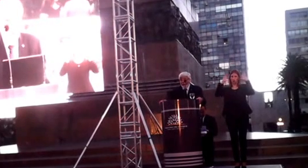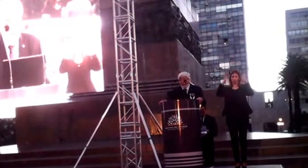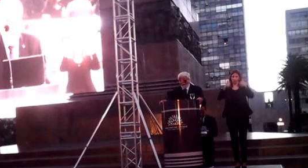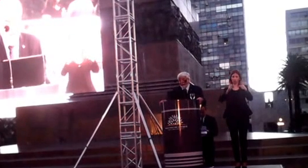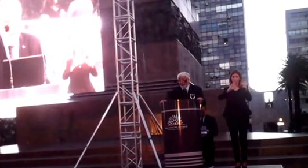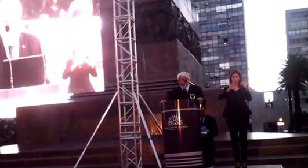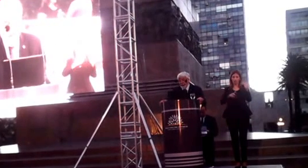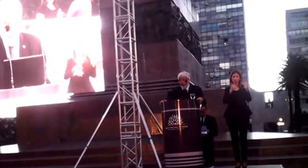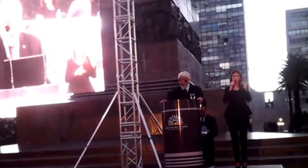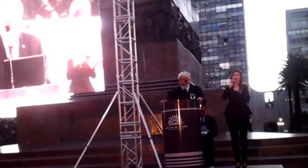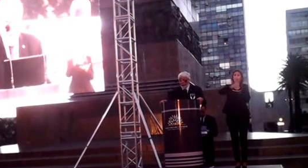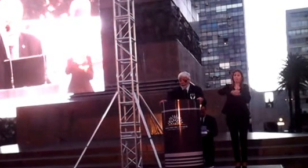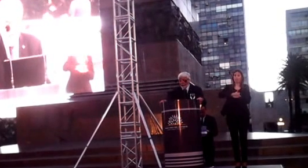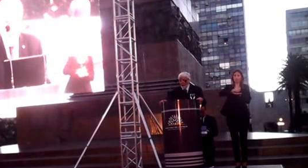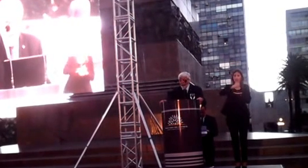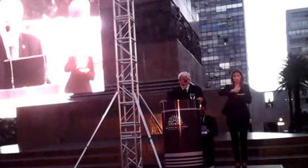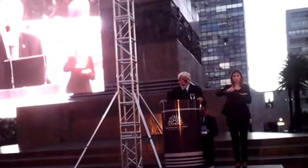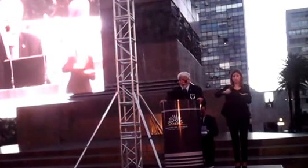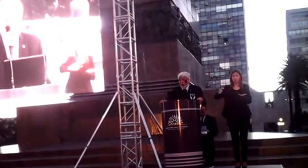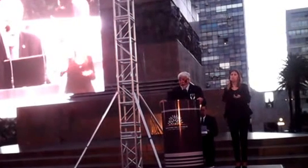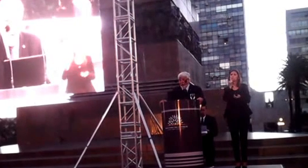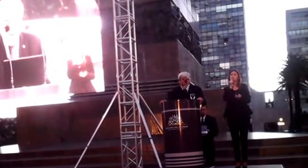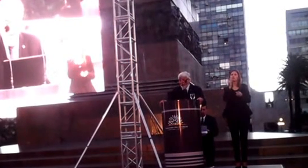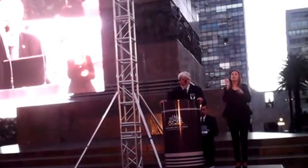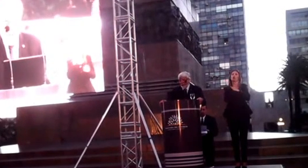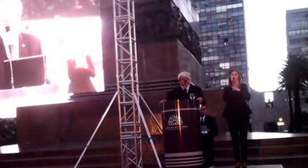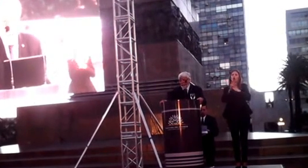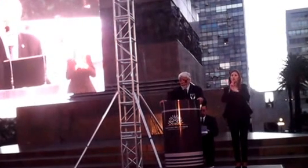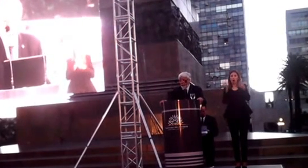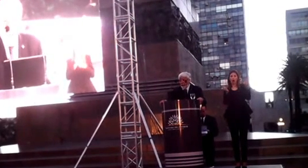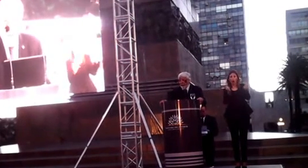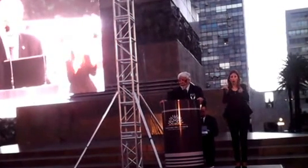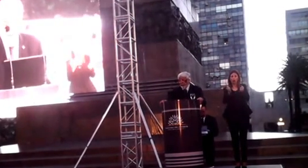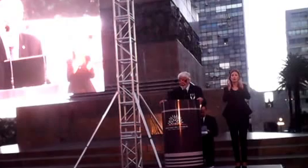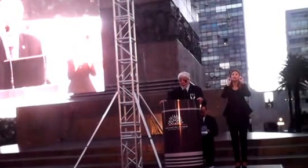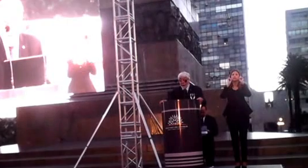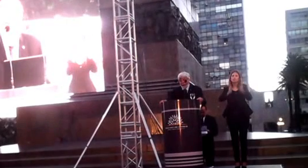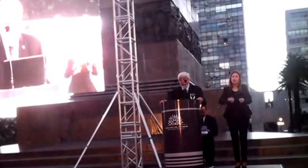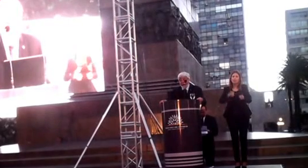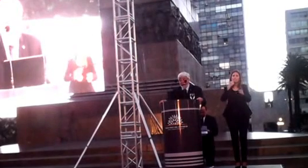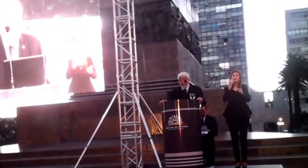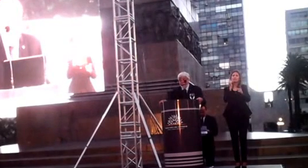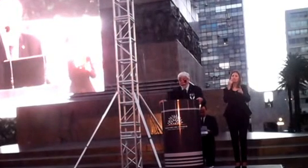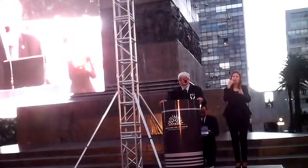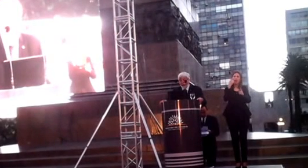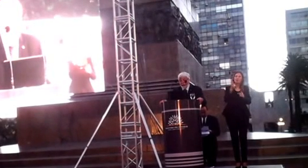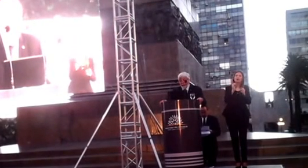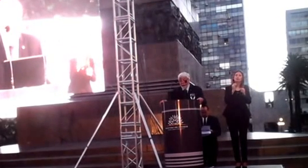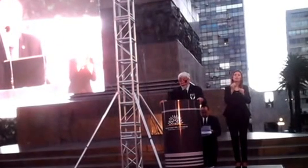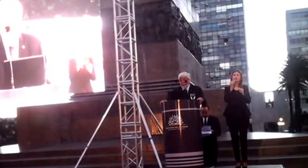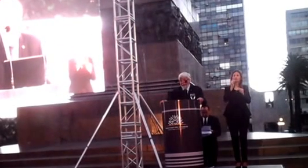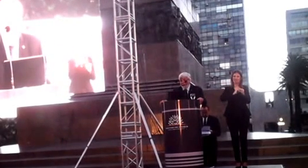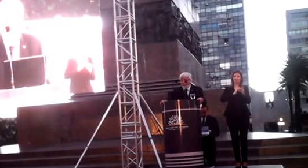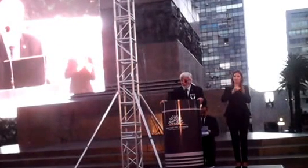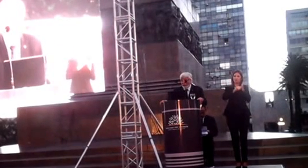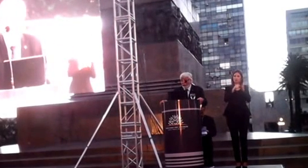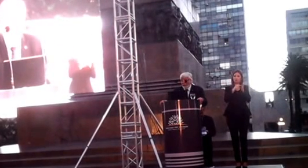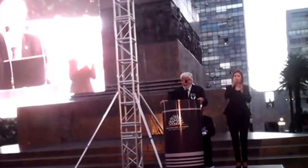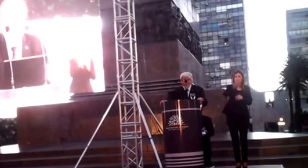La presencia policial, el control vehicular y la verificación de identidad de personas